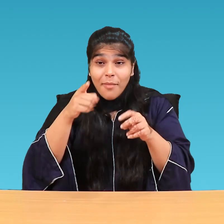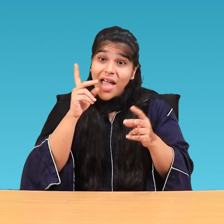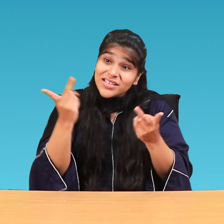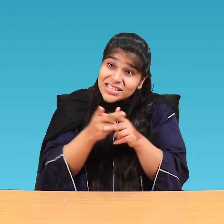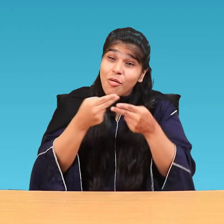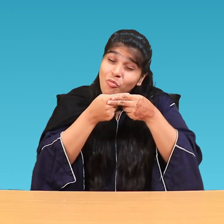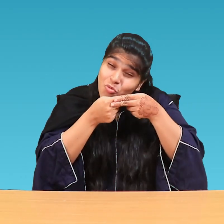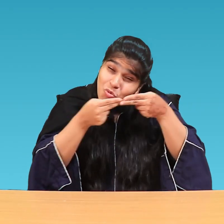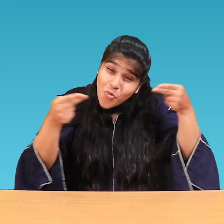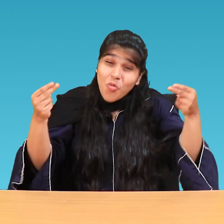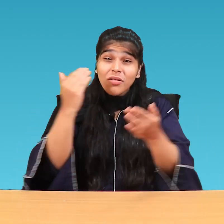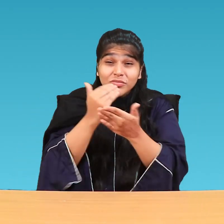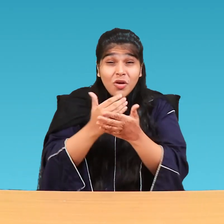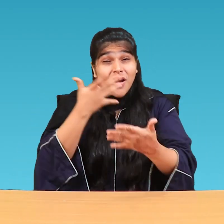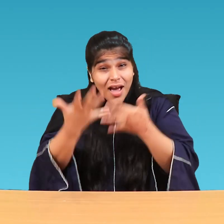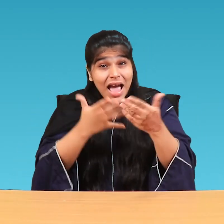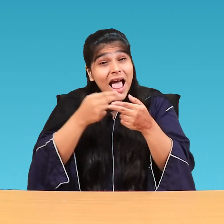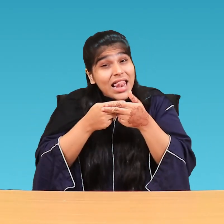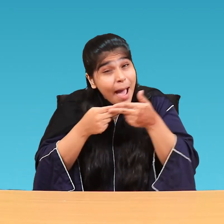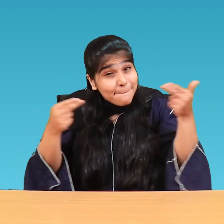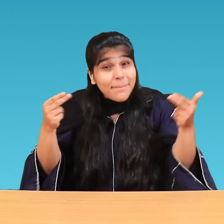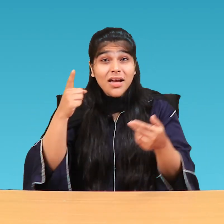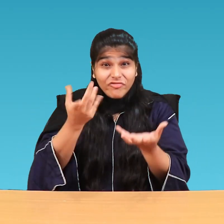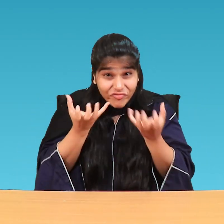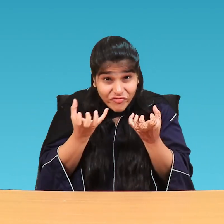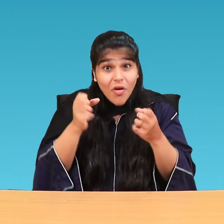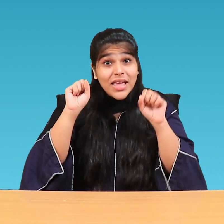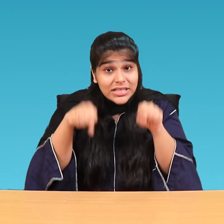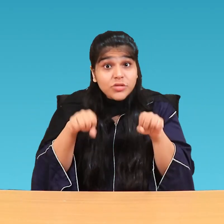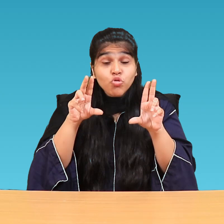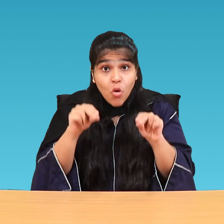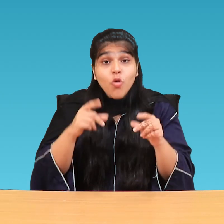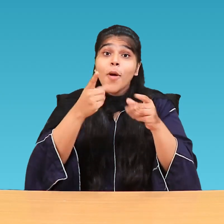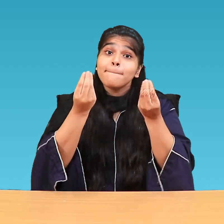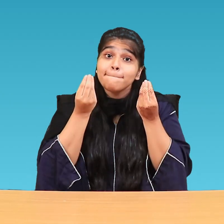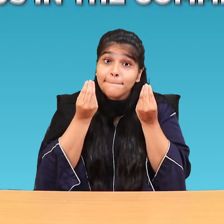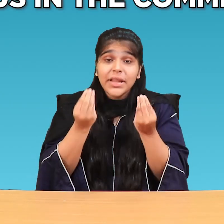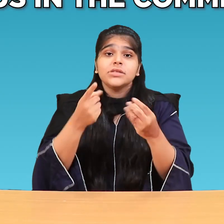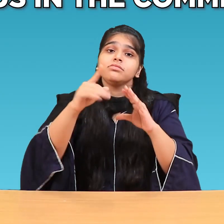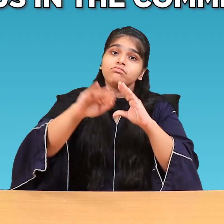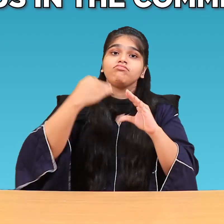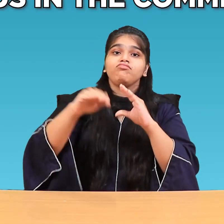साथ, डिटेल्ड डिस्कशन करें, लंबी वीडियोस लेकर आएँ, तो प्लीज़ फील फ्री टू लेट अस नो इन द